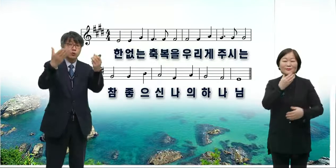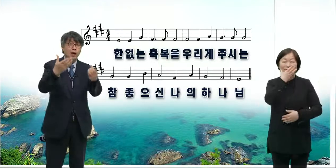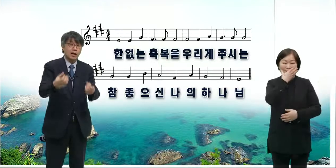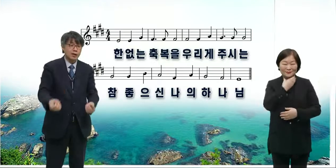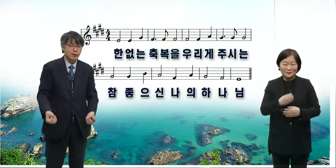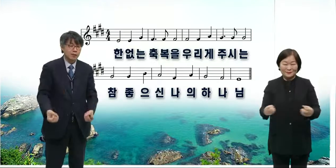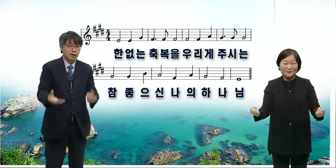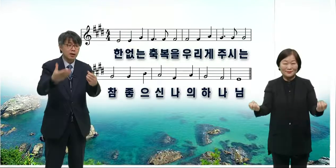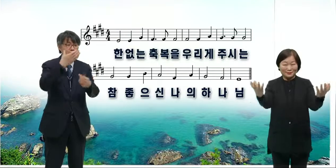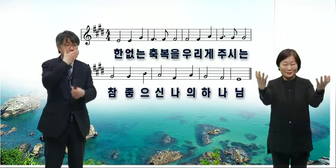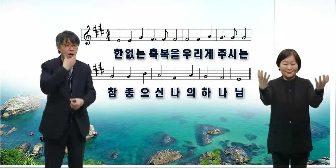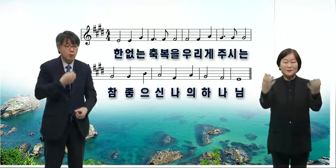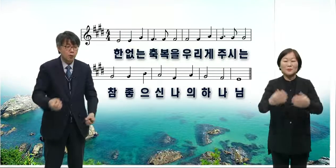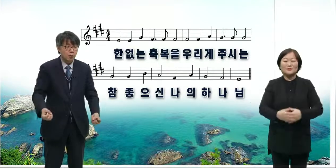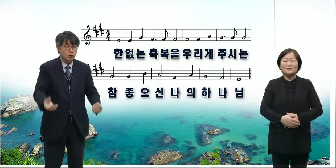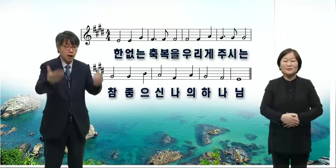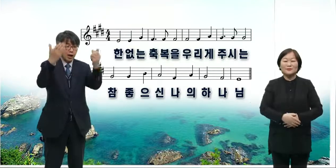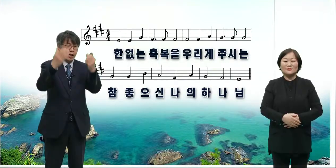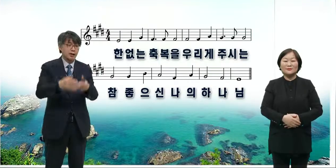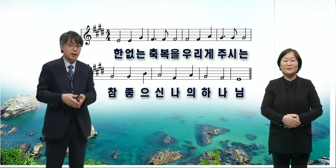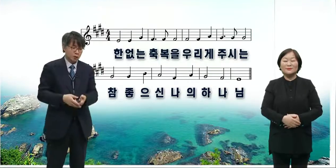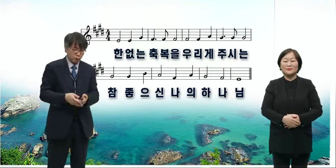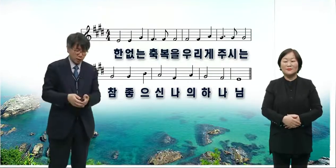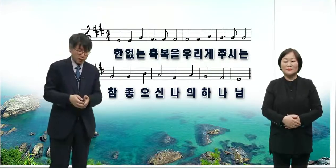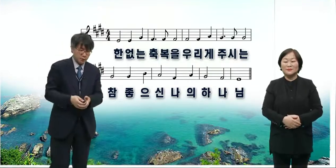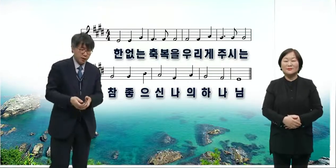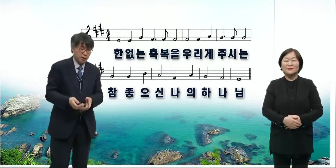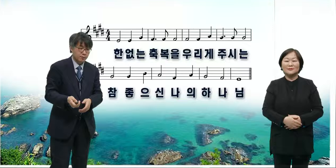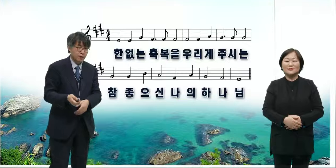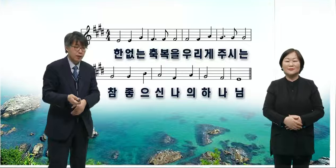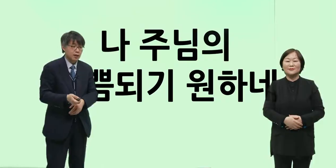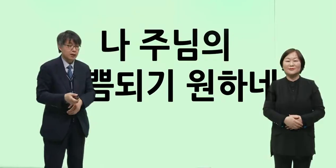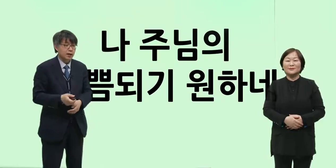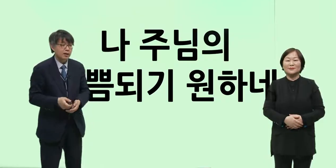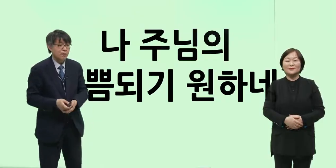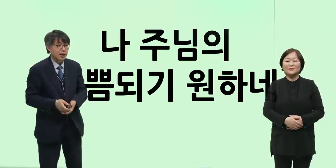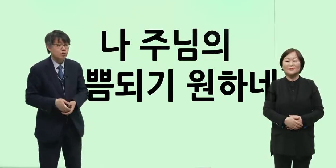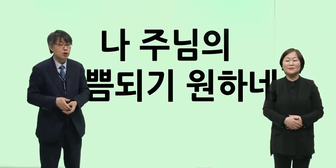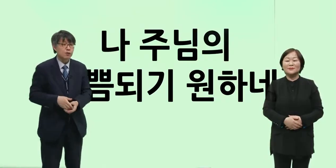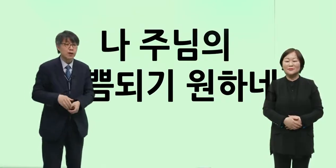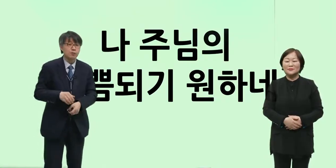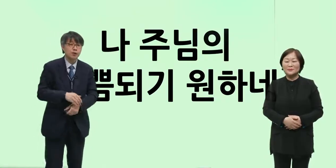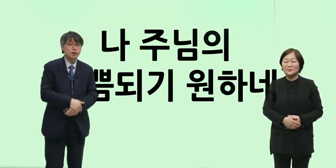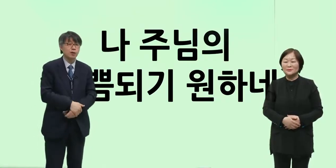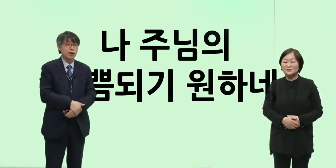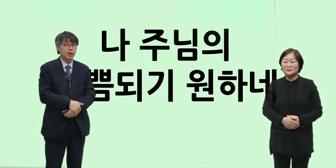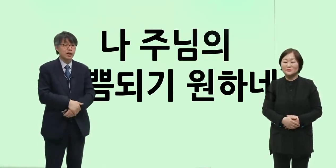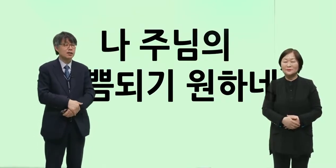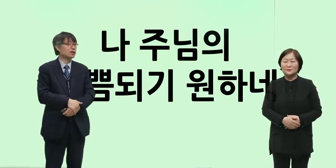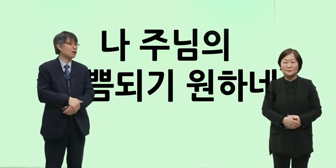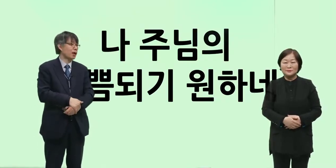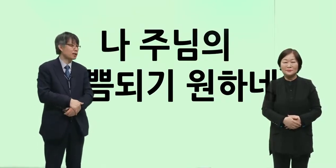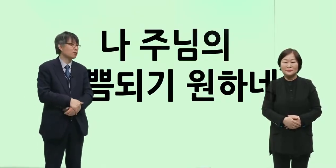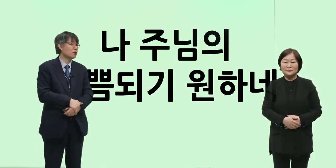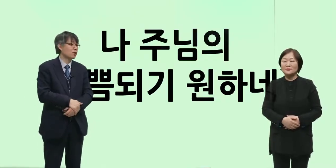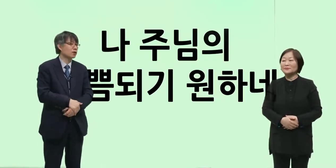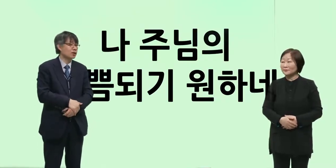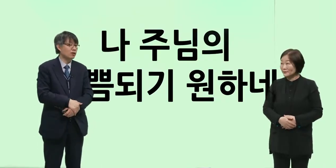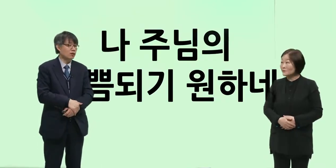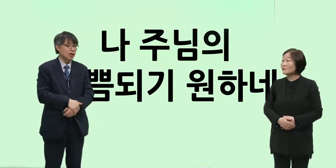축하 이럽니다. 행복, 축하. 예, 그렇게 하시면 되겠습니다. 자, 그 다음에 나주님의 기쁨 되기 원하네. 이 찬양은 많이 불러본 건데요.